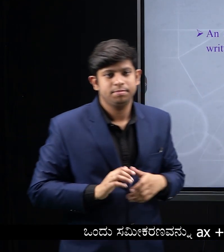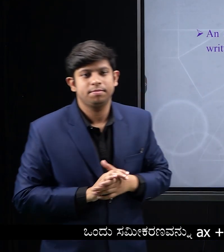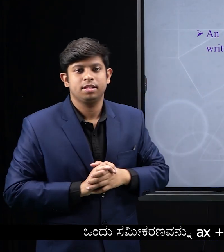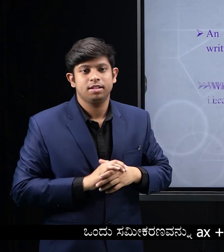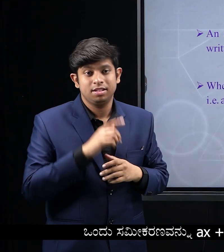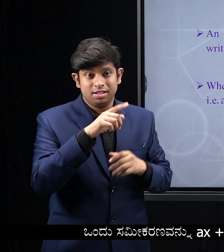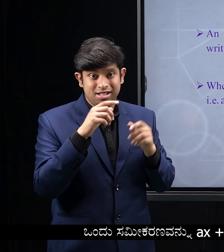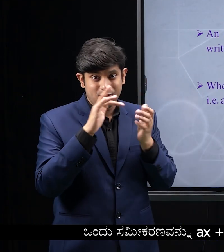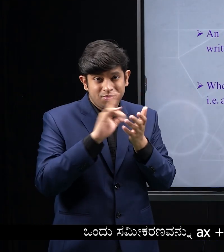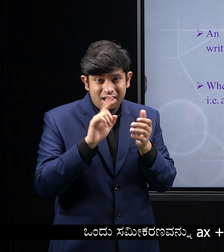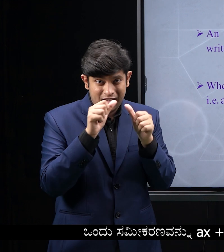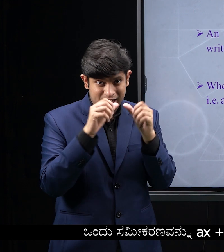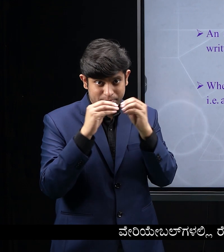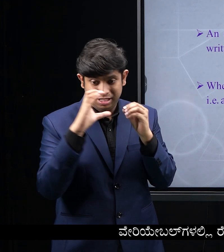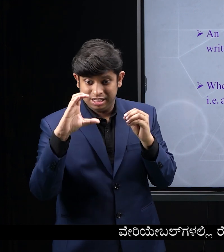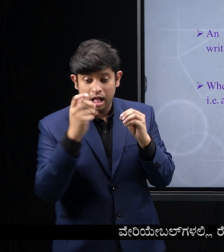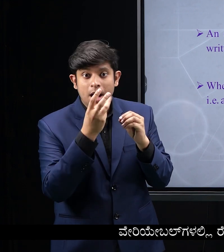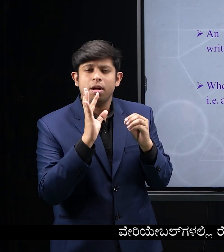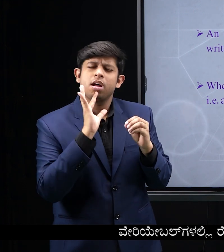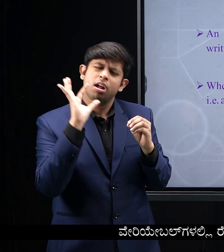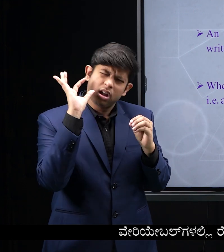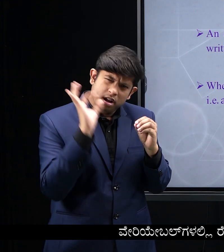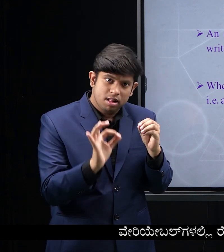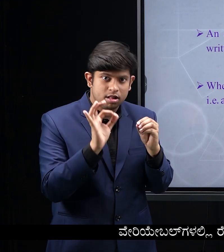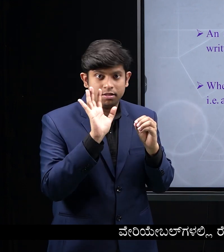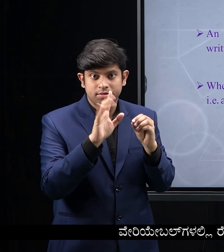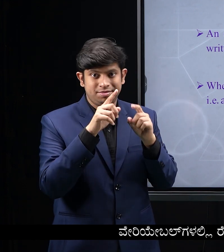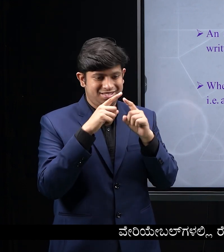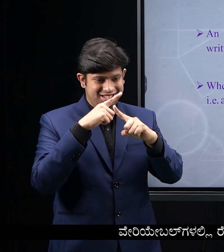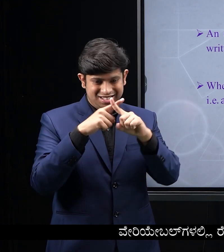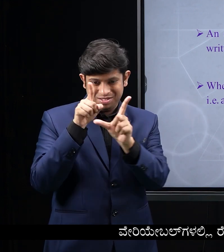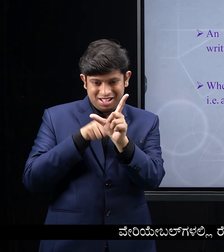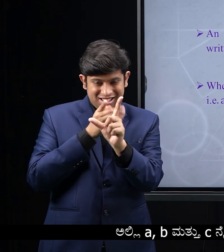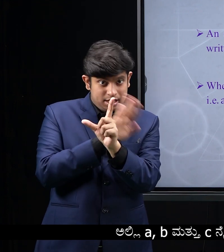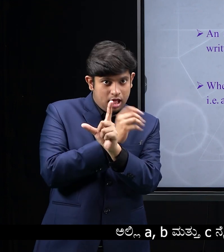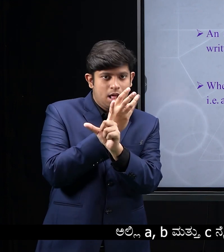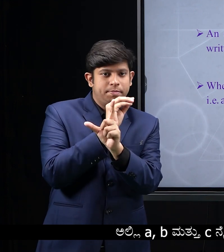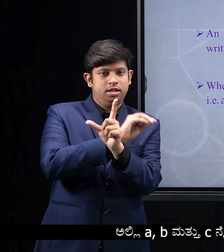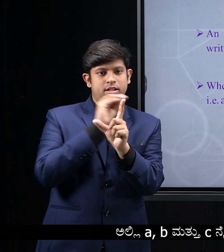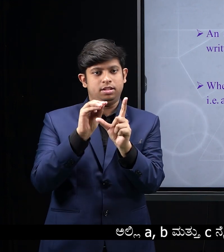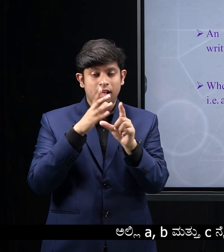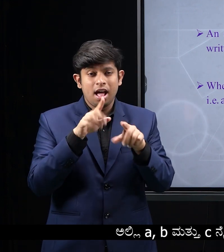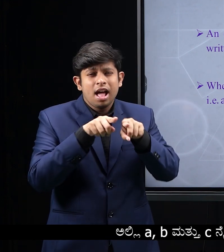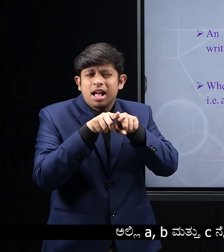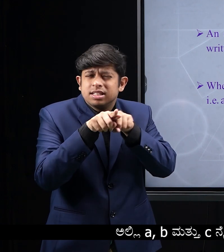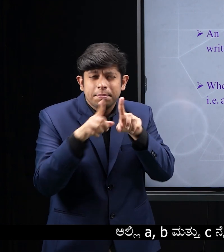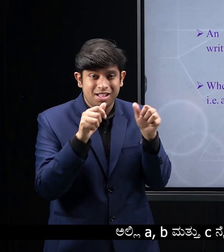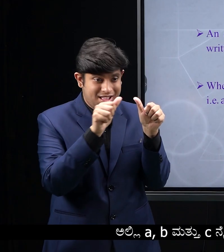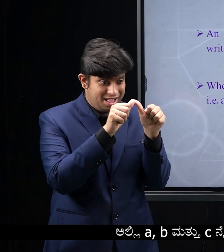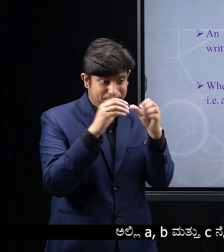ರೂಪದಲ್ಲಿ ಬರೆದರೆ ಅದನ್ನು 2 ವೇರಿಯೇಬಲ್ಗಳಲ್ಲಿ ರೇಖೀಯ ಸಮೀಕರಣ ಎಂದು ಹೇಳಲಾಗುತ್ತದೆ. ಅಲ್ಲಿ a, b ಮತ್ತು c ನೈಜ